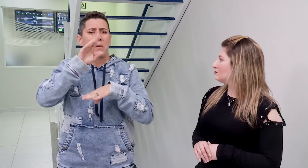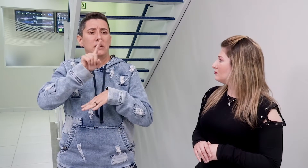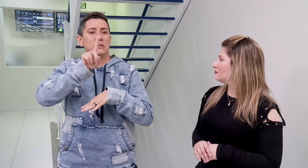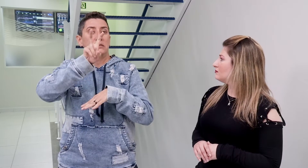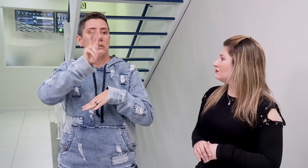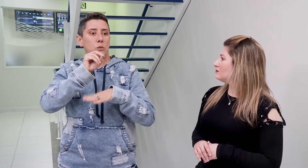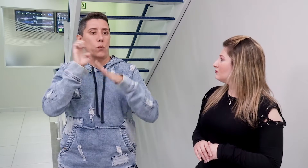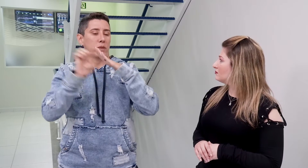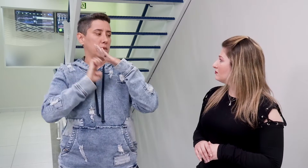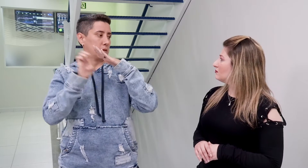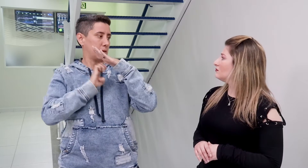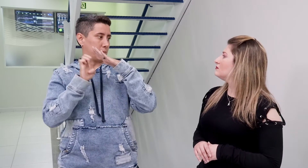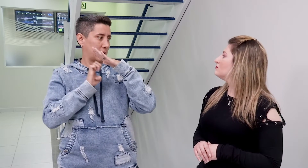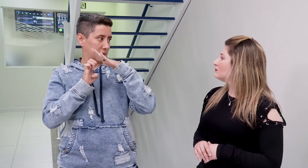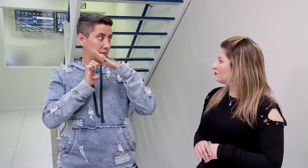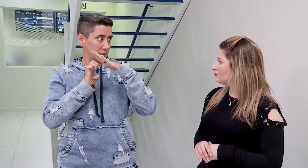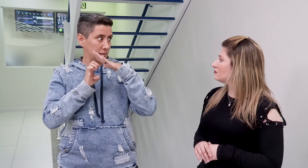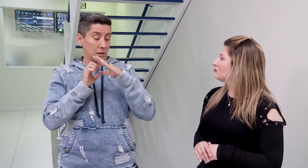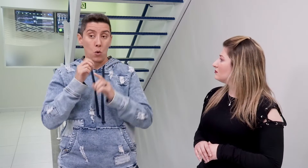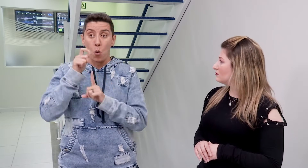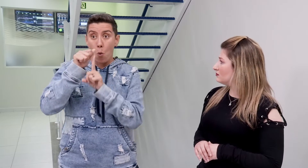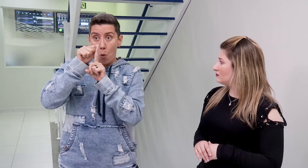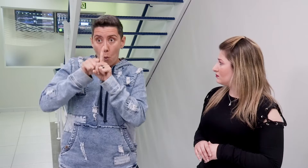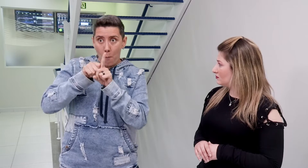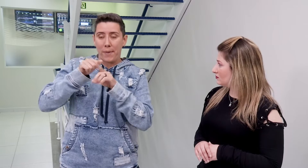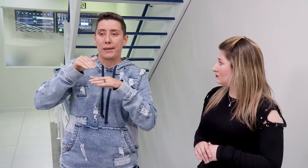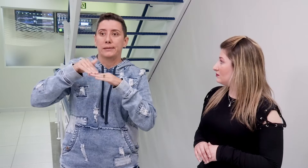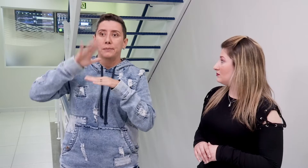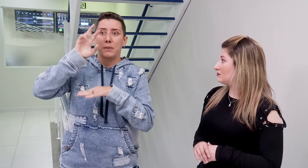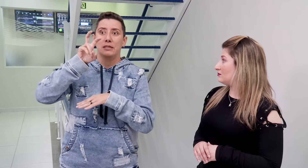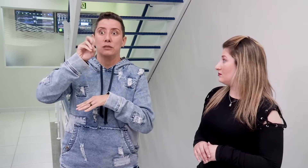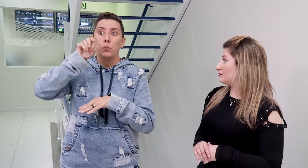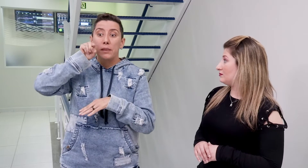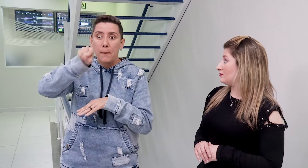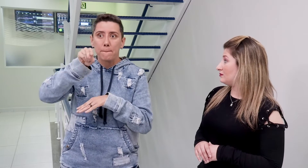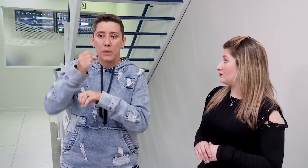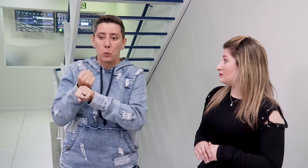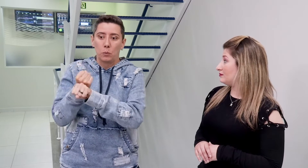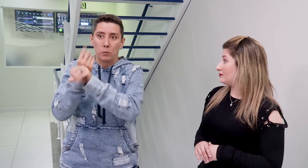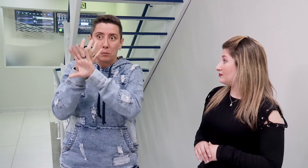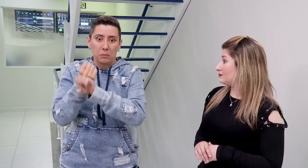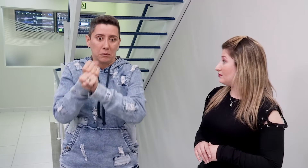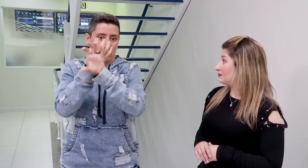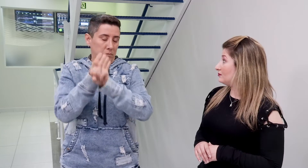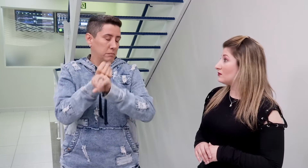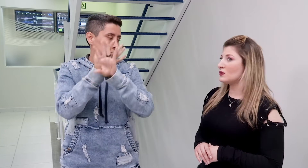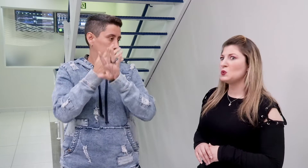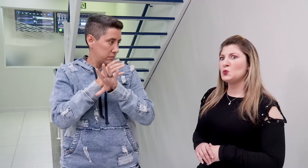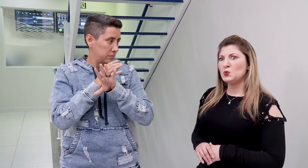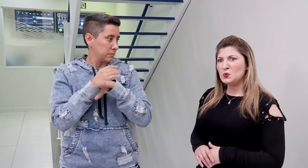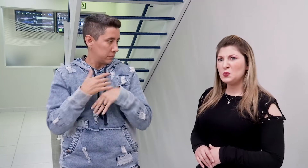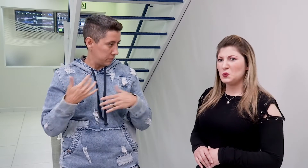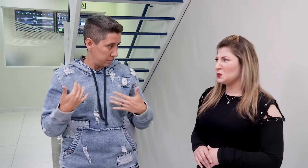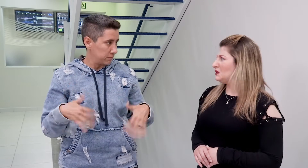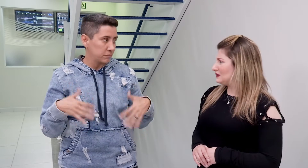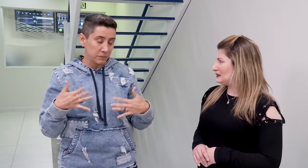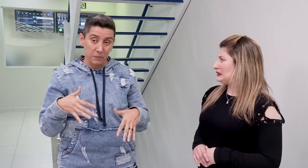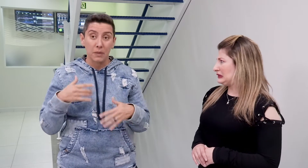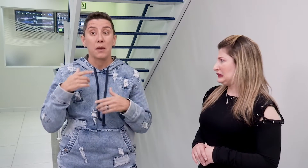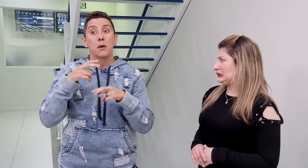gente tem mais de 150 empresas e a cada mês são feitas aproximadamente 50 mil chamadas de